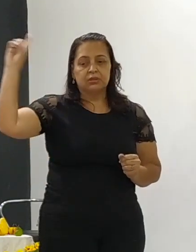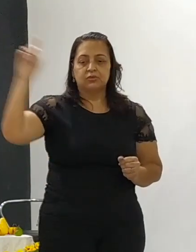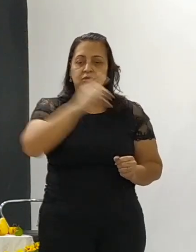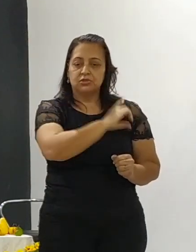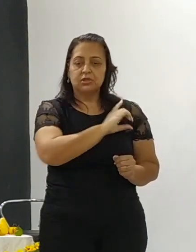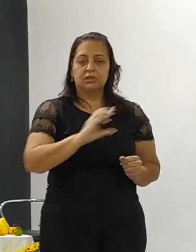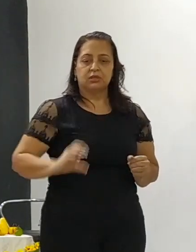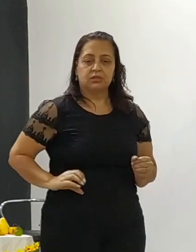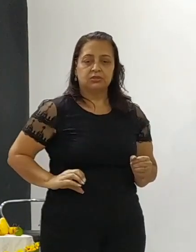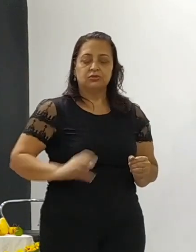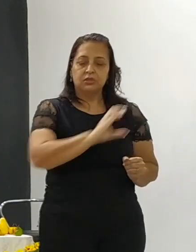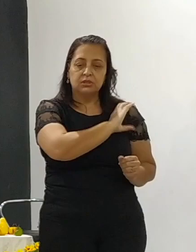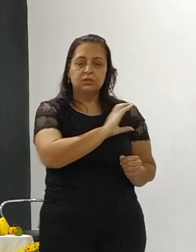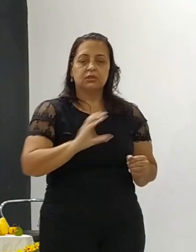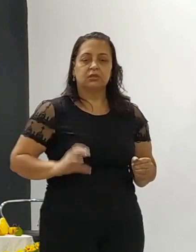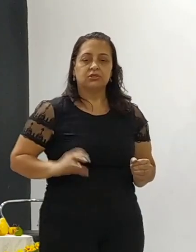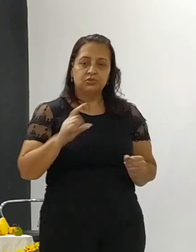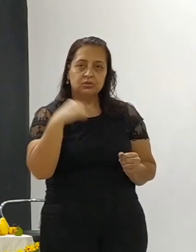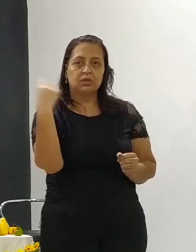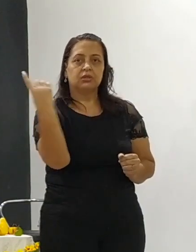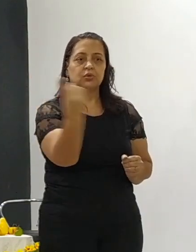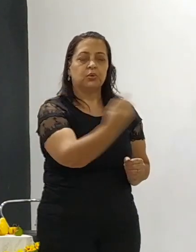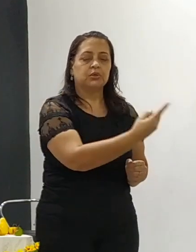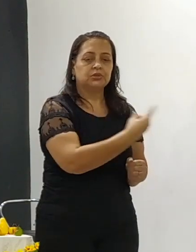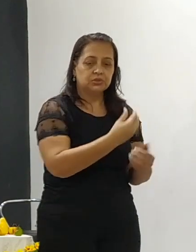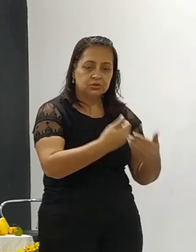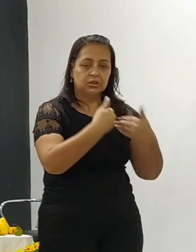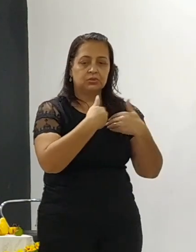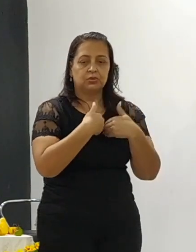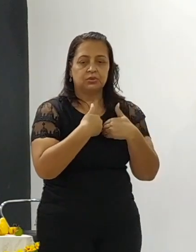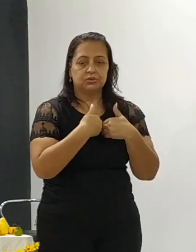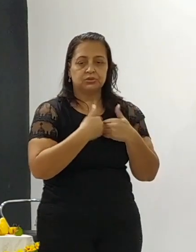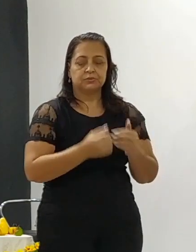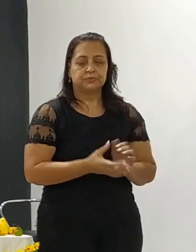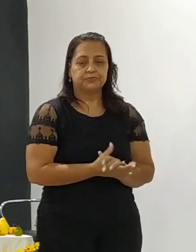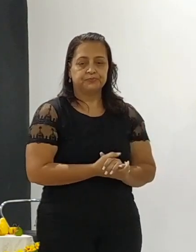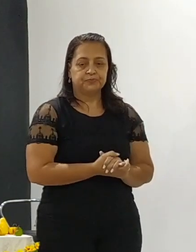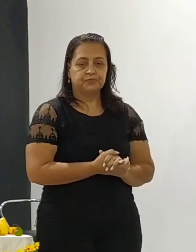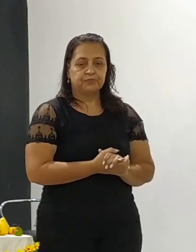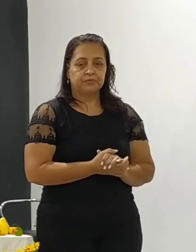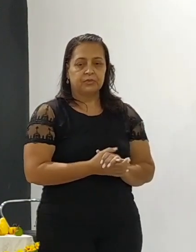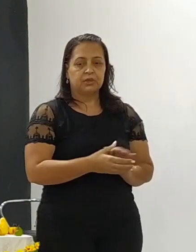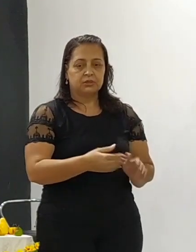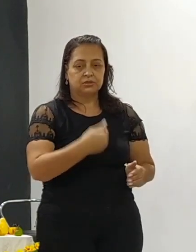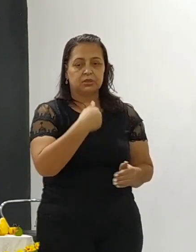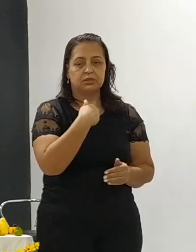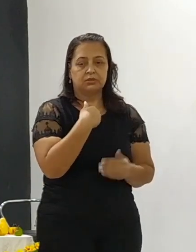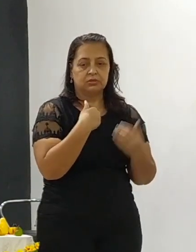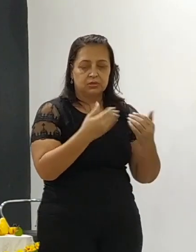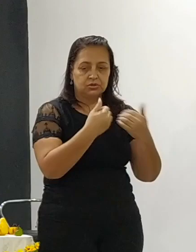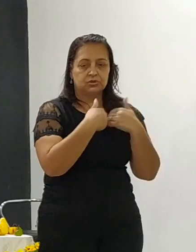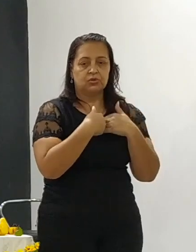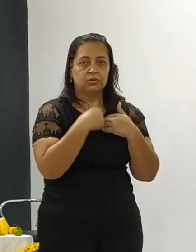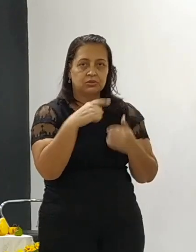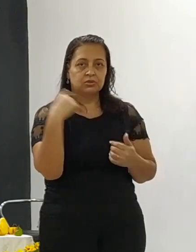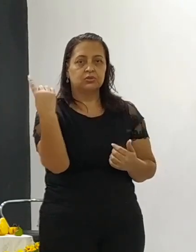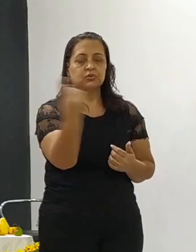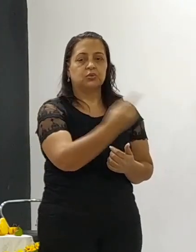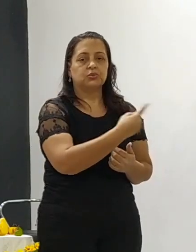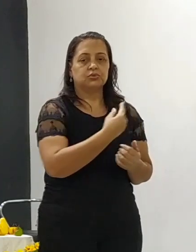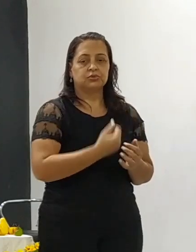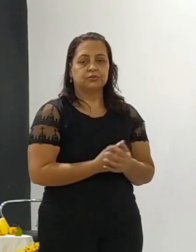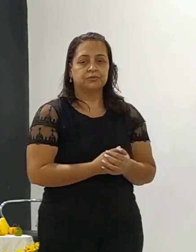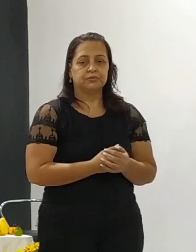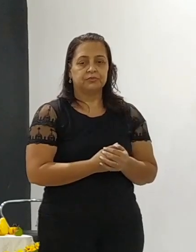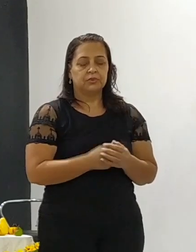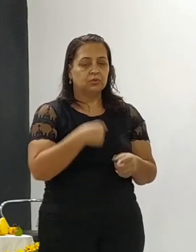está em nós. E por isso Deus também está em nós, está em mim e está em você. E quando eu não